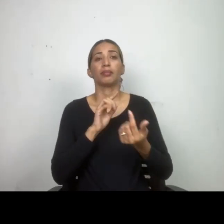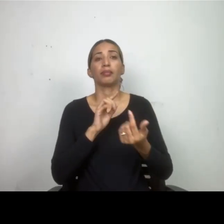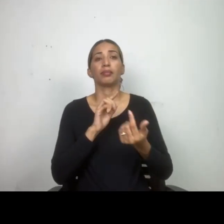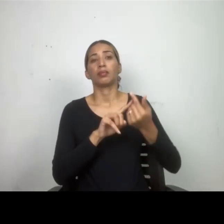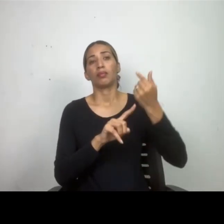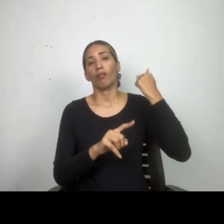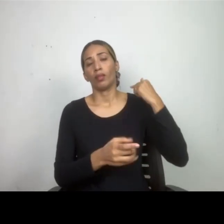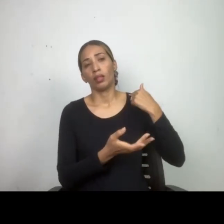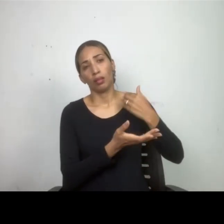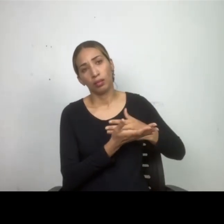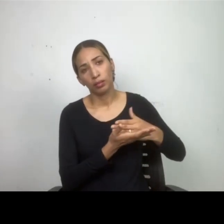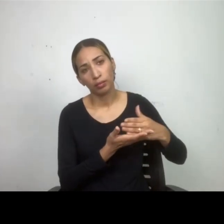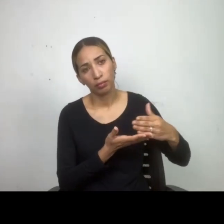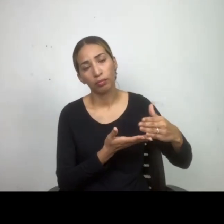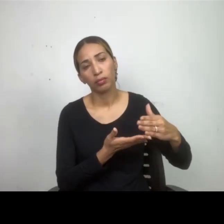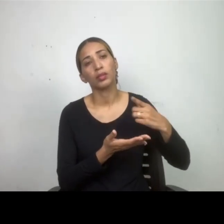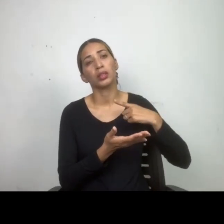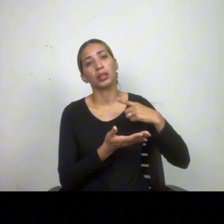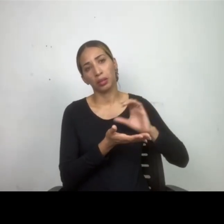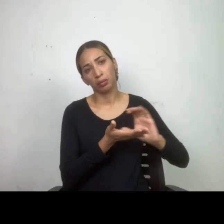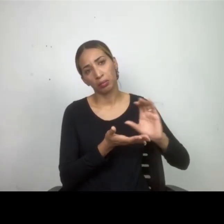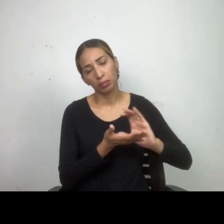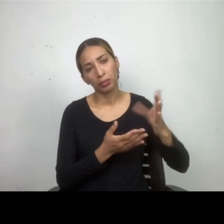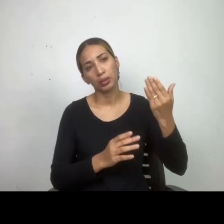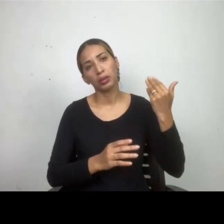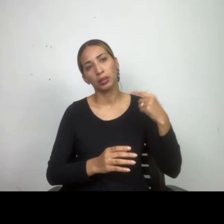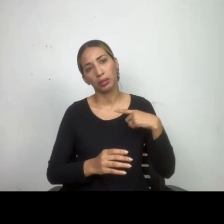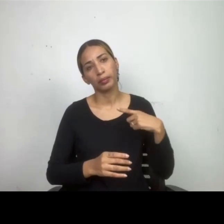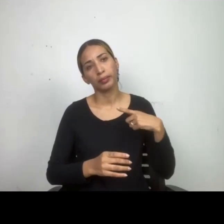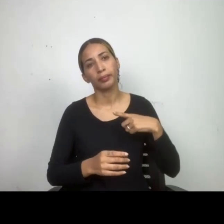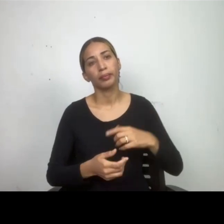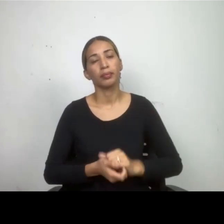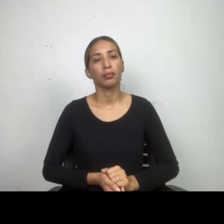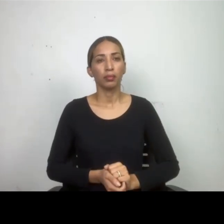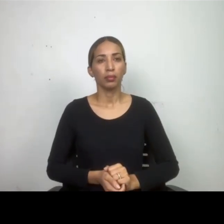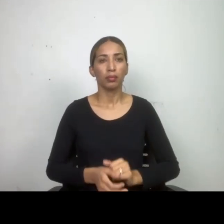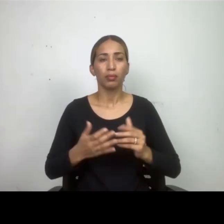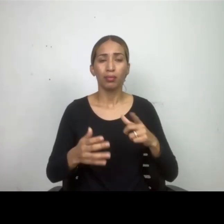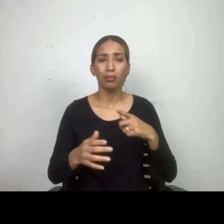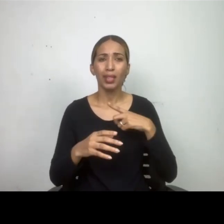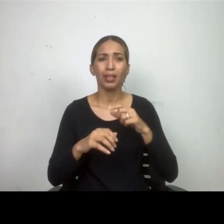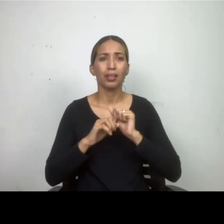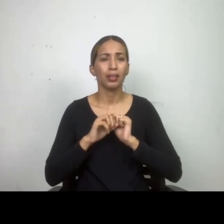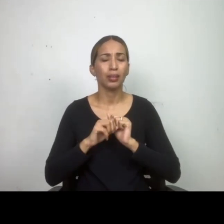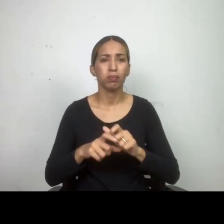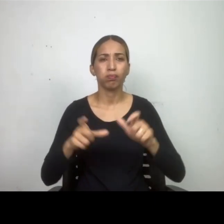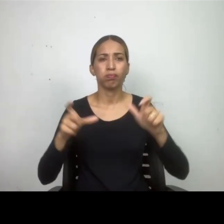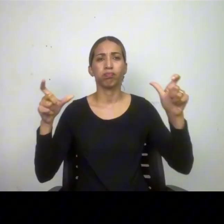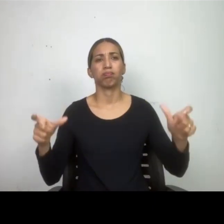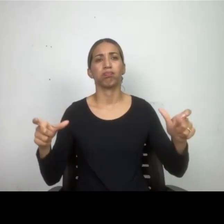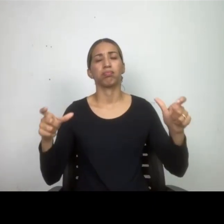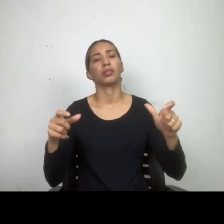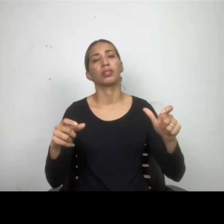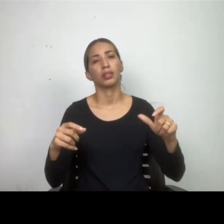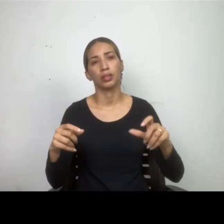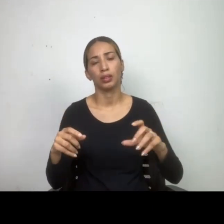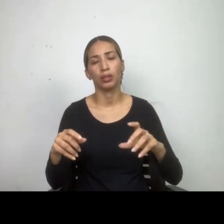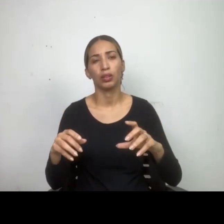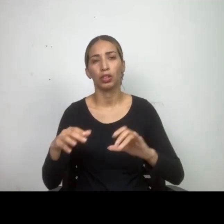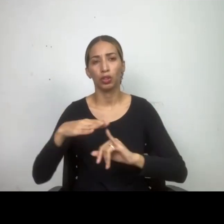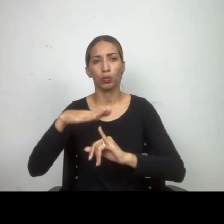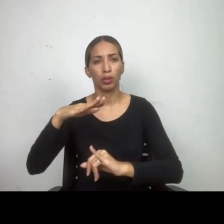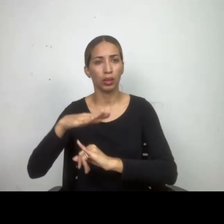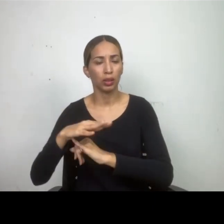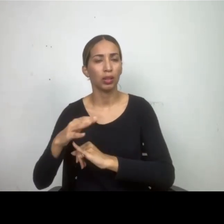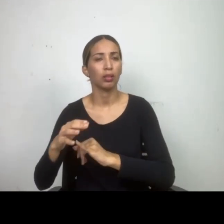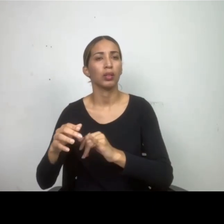reforma psiquiátrica no Brasil, né? Então, assim, a gente teve uma expansão enorme dessas comunidades terapêuticas, do